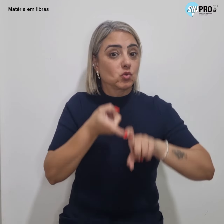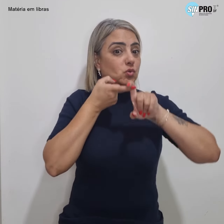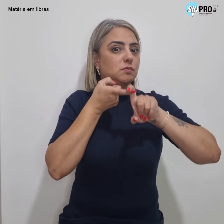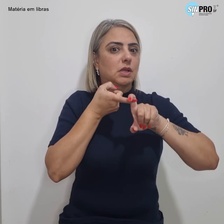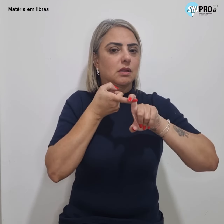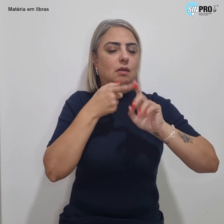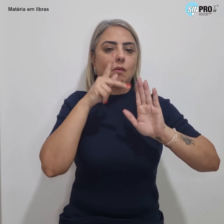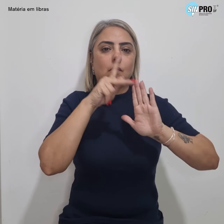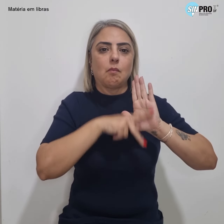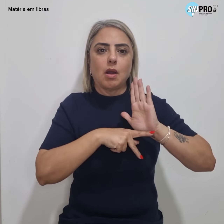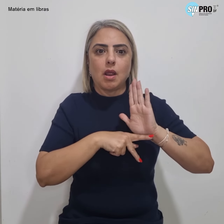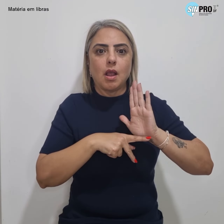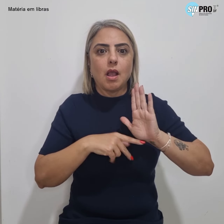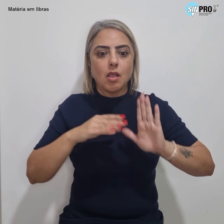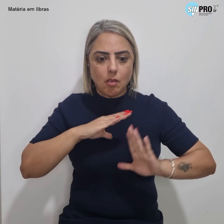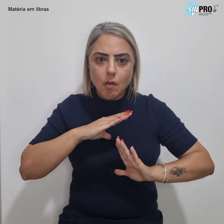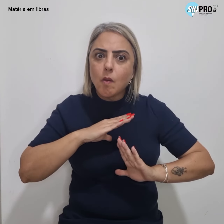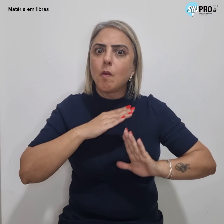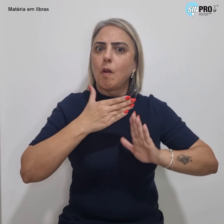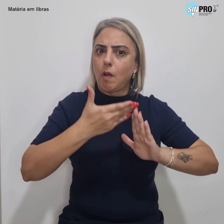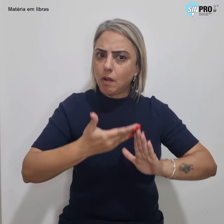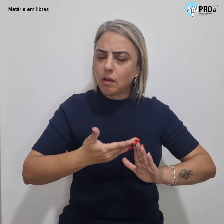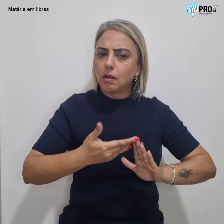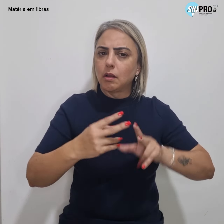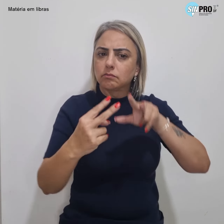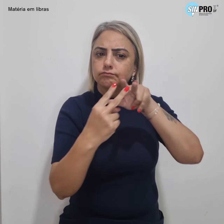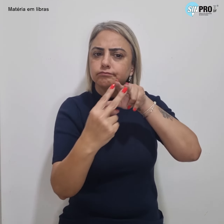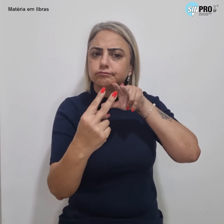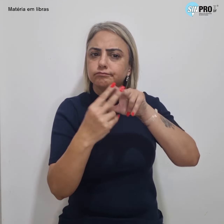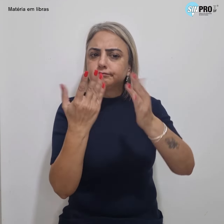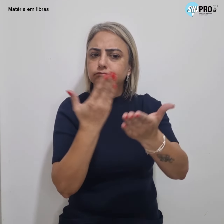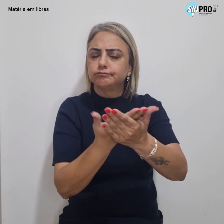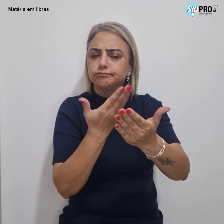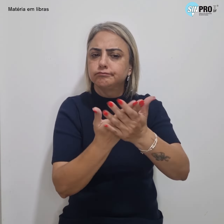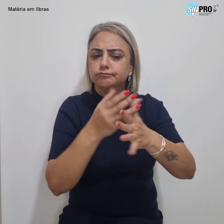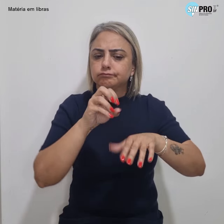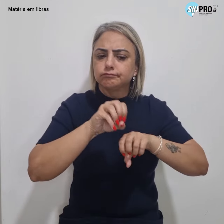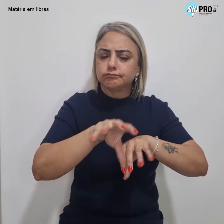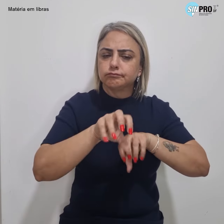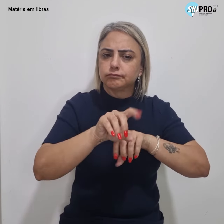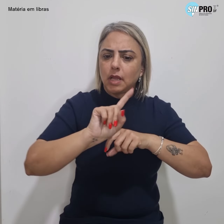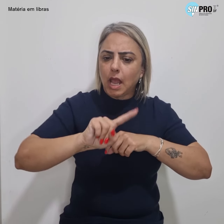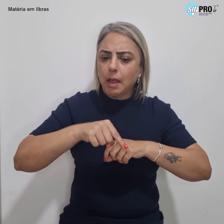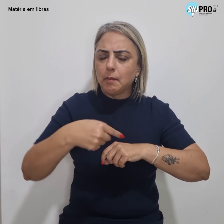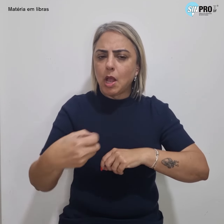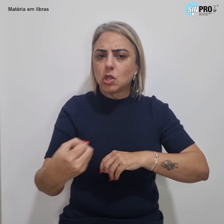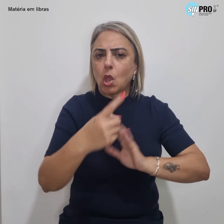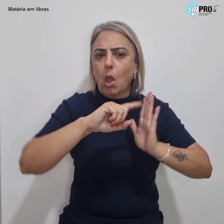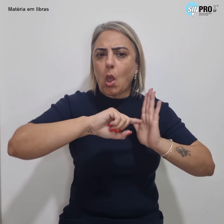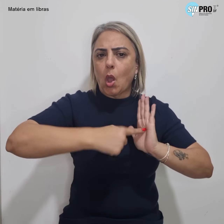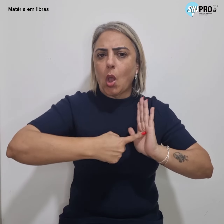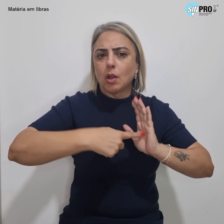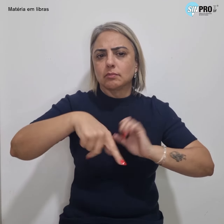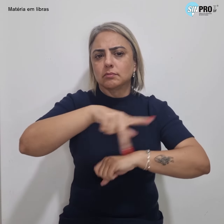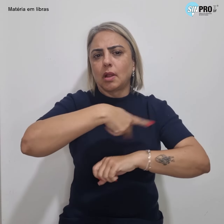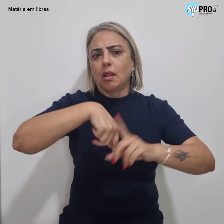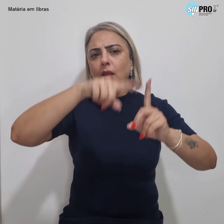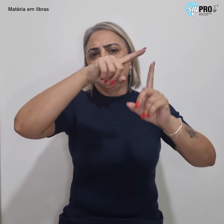plano ambicioso de digitalização do ensino após a nota do país despencar em